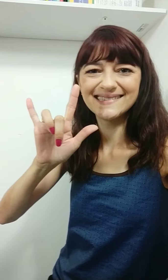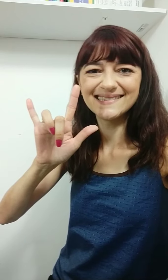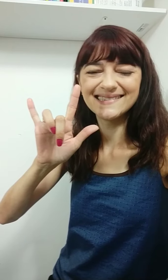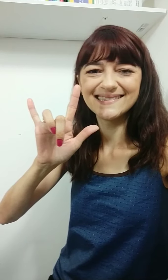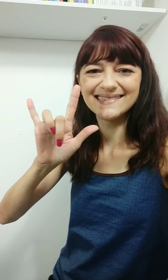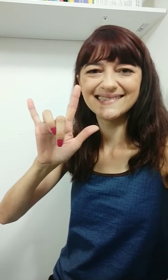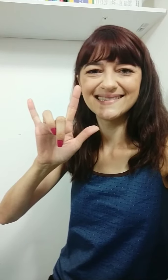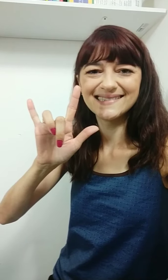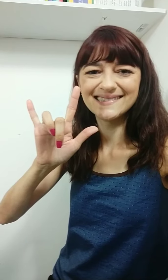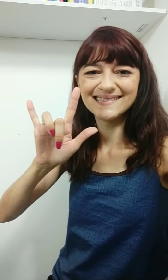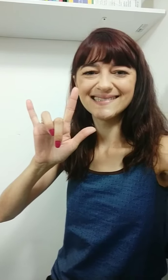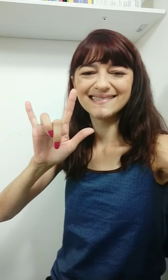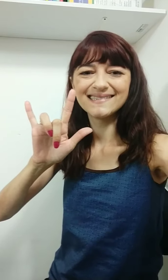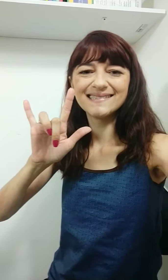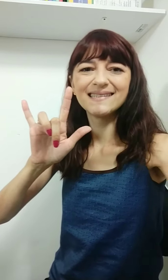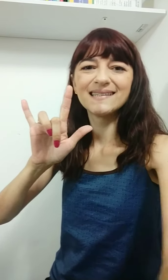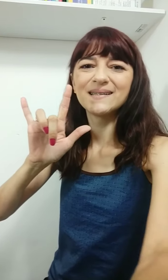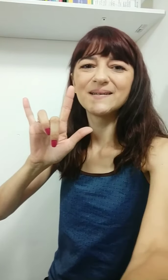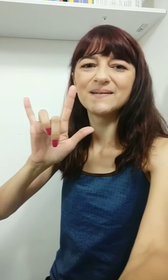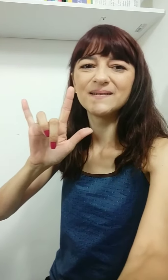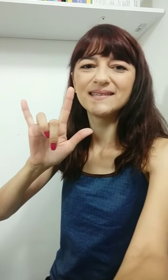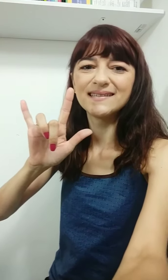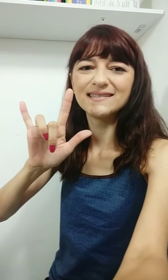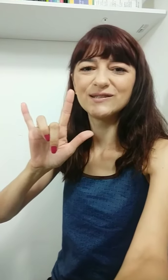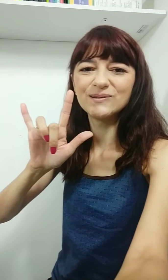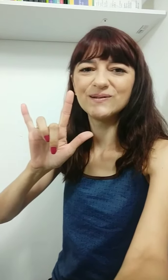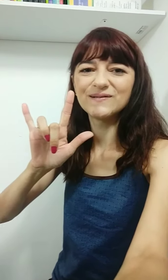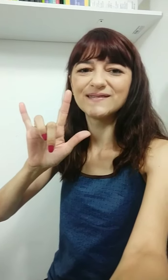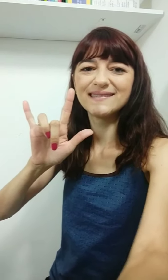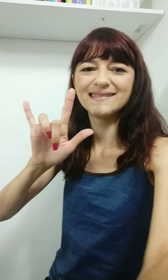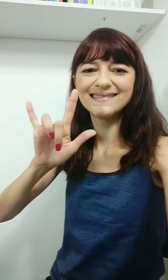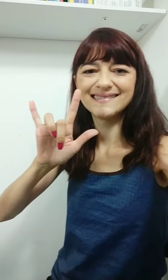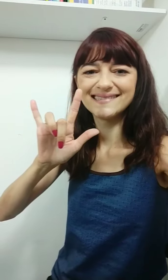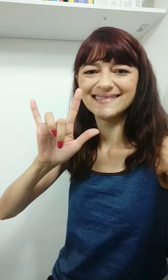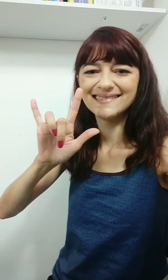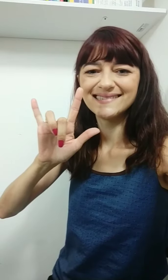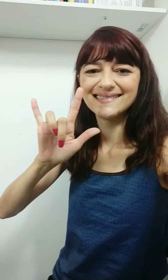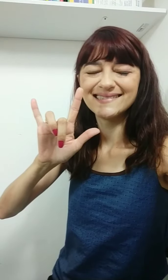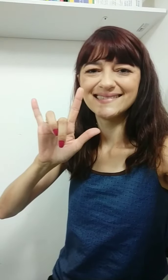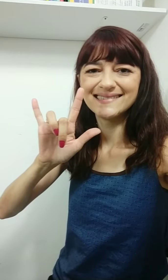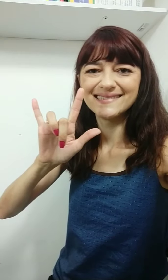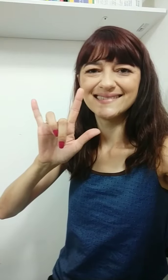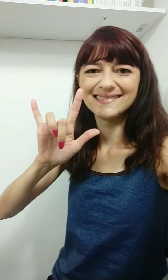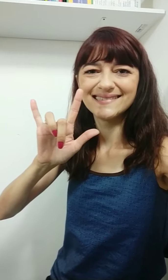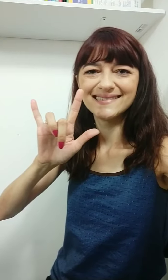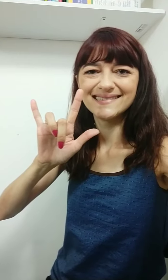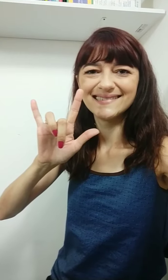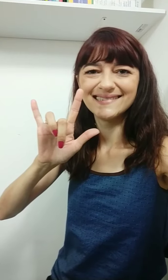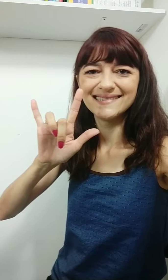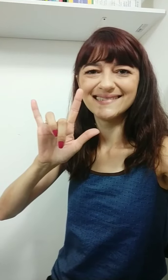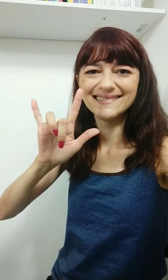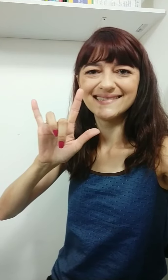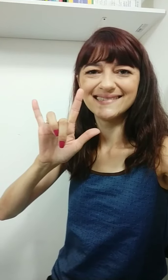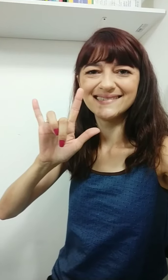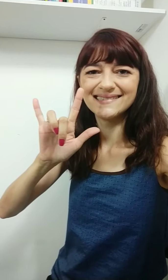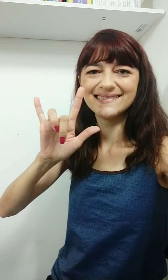Não se esqueçam de me marcar, tá, gente? Me marquem lá na hora que vocês postarem lá nos seus stories.